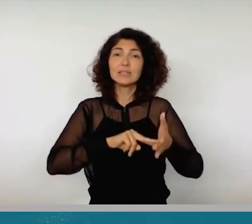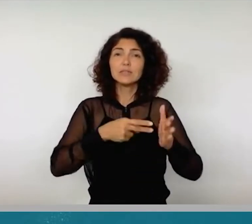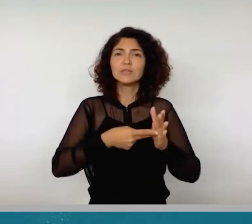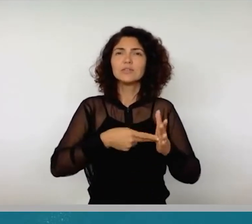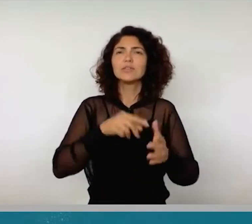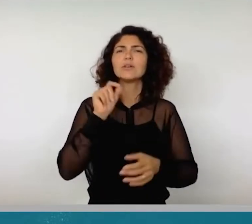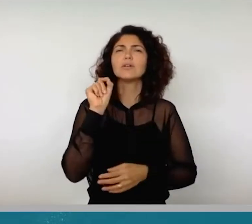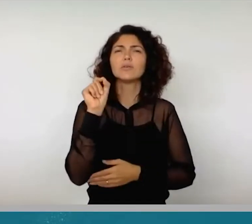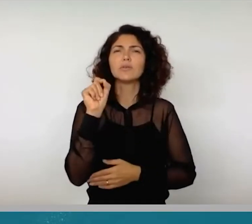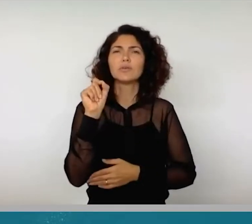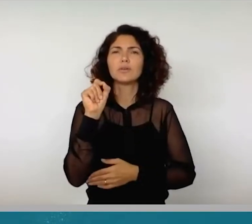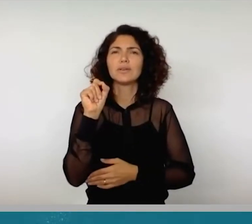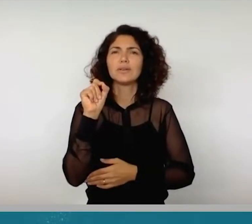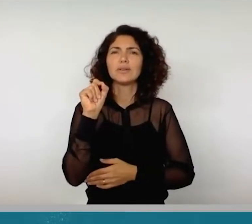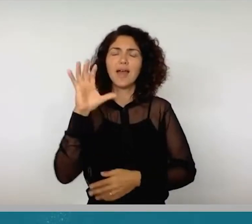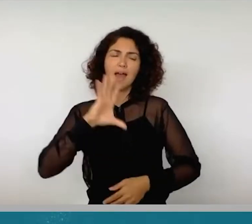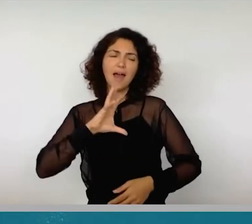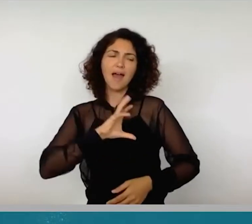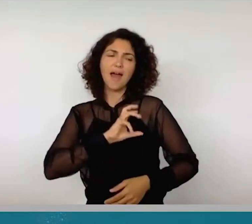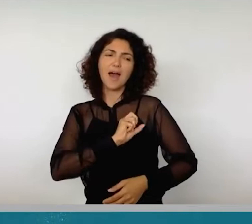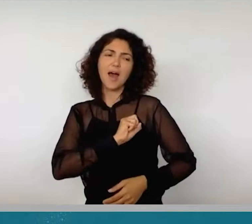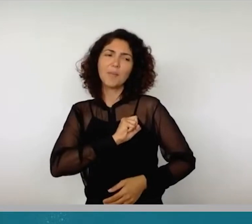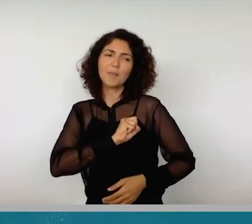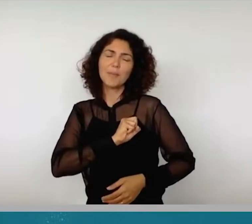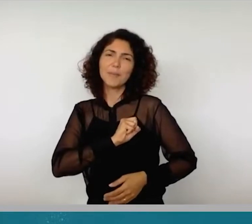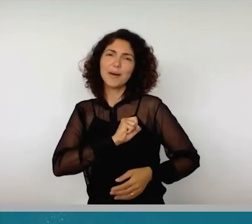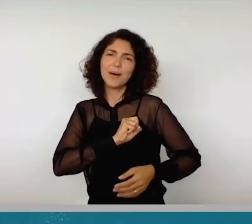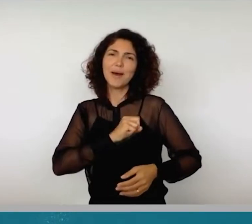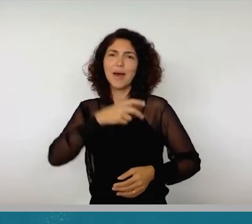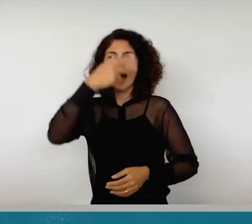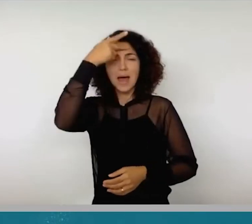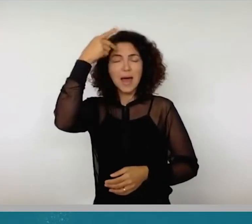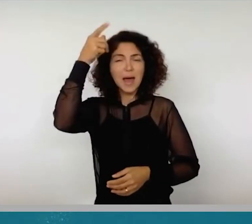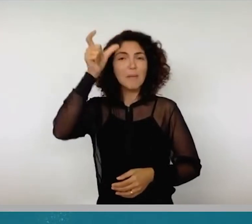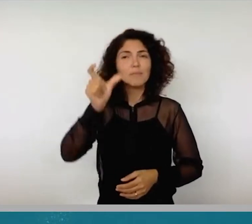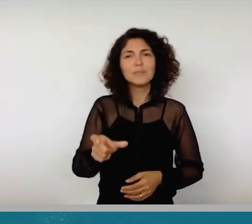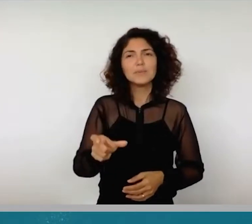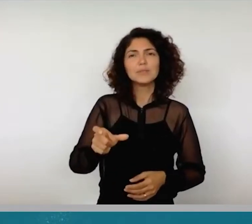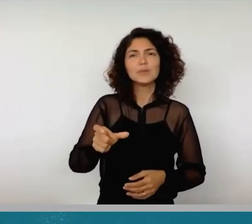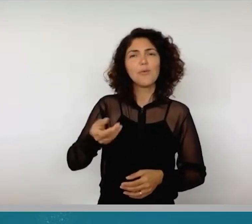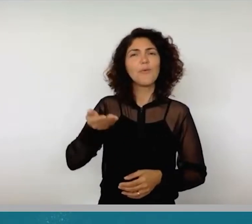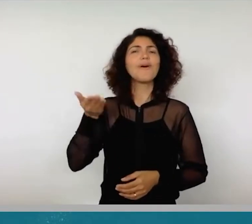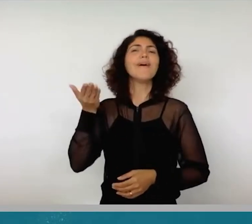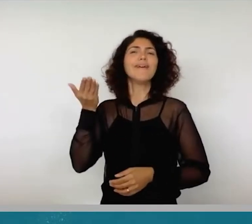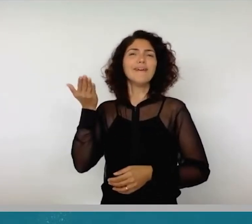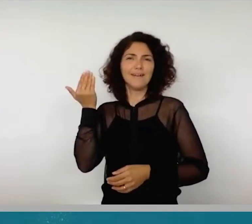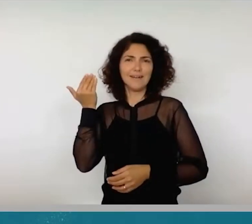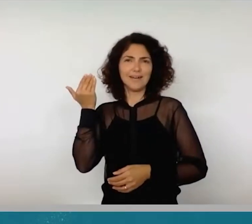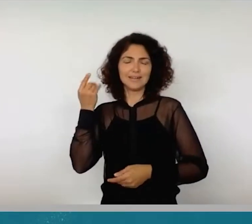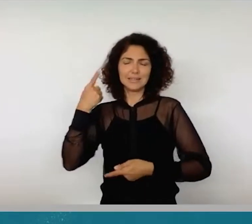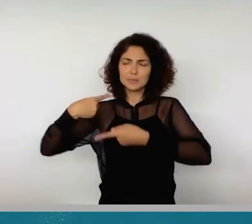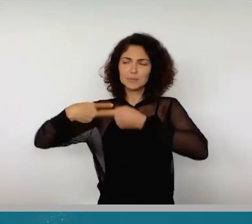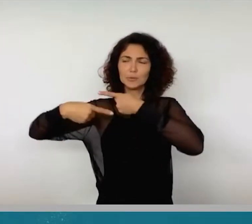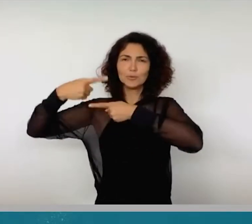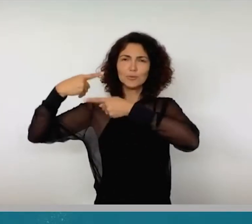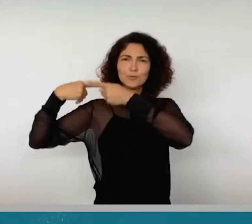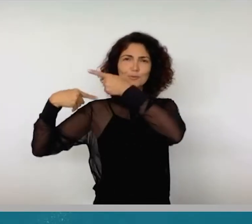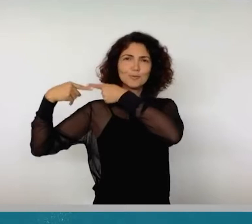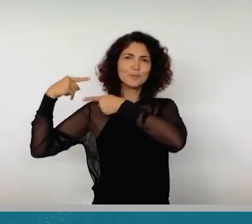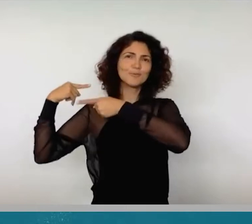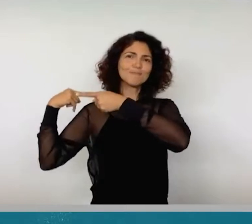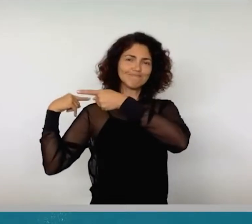sua procedência. Se você puxar a sua procedência até o último, você